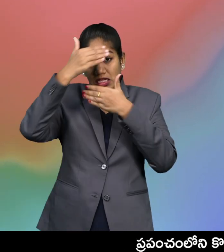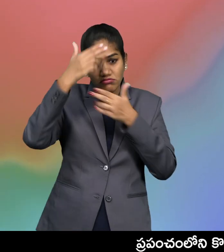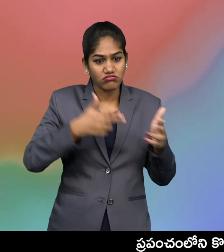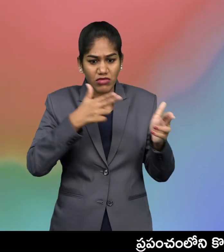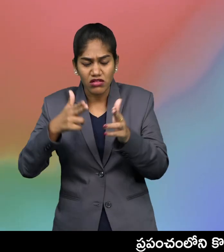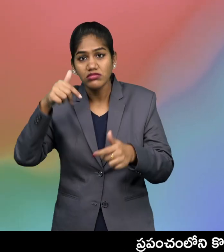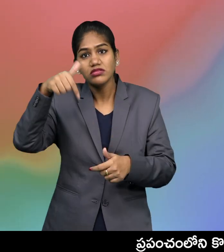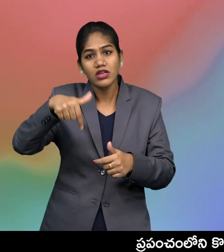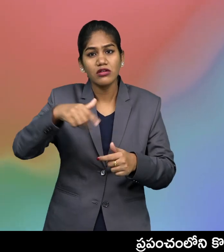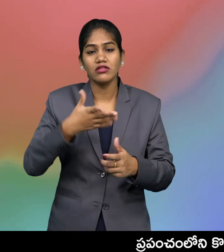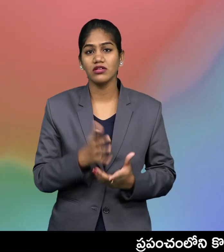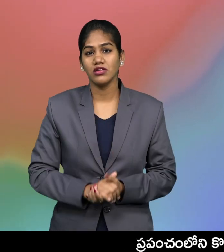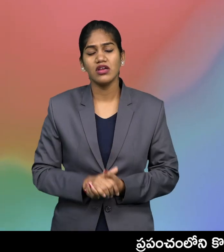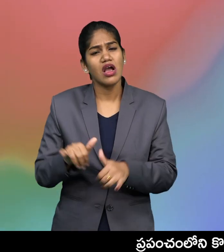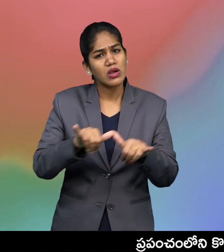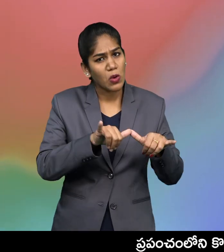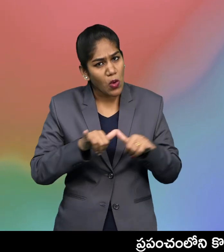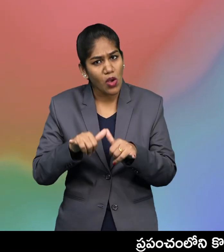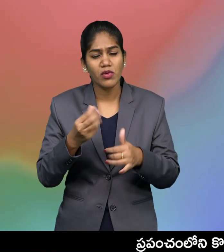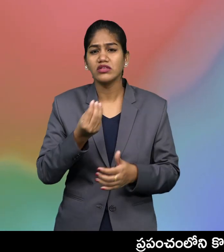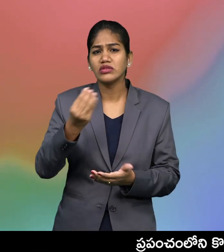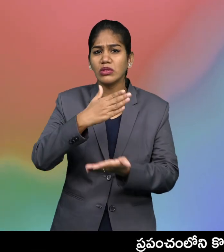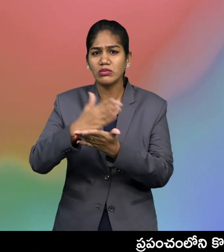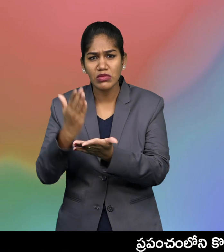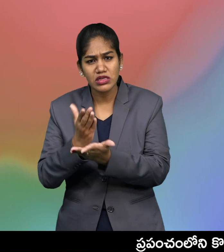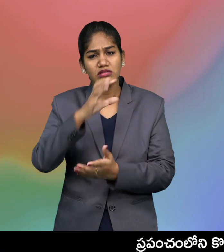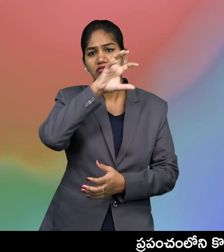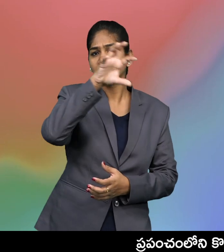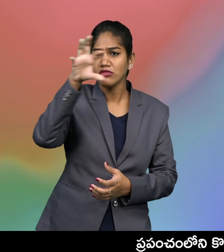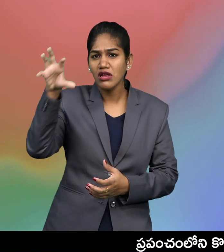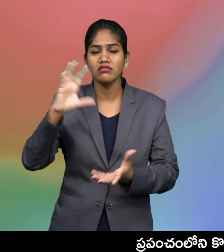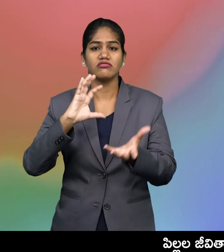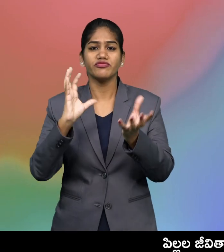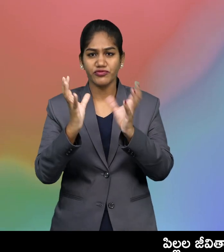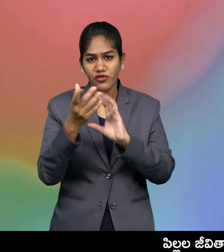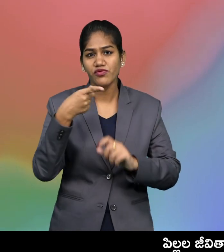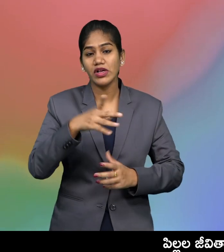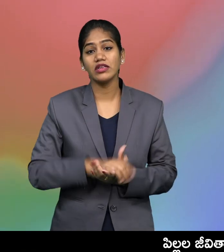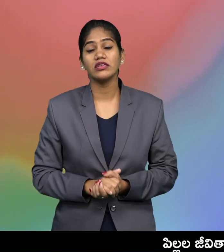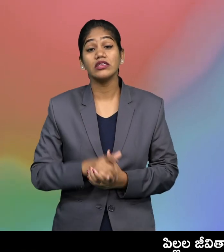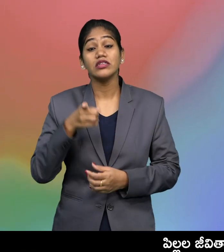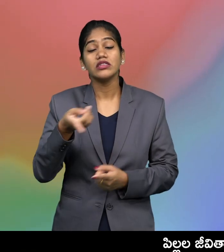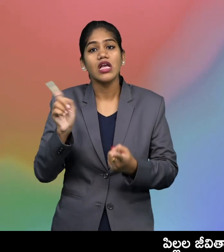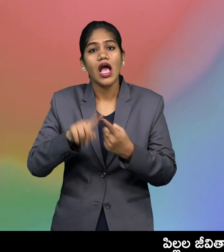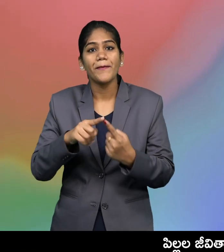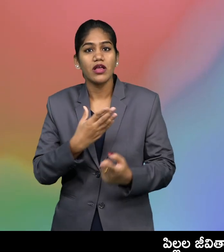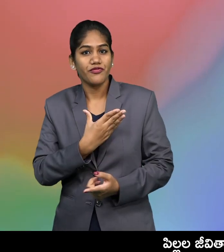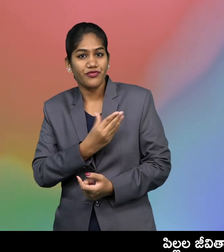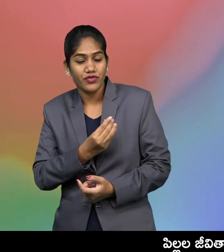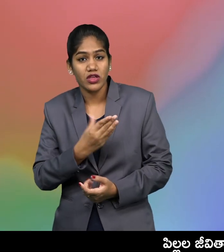ప్రపంచంలోని కొన్ని ప్రాంతాల్లో ఇప్పుడు తీవ్రవాదం సర్వసాధారణం. పిల్లల జీవితాలకు భయం మరియు విఘాతం